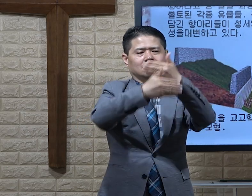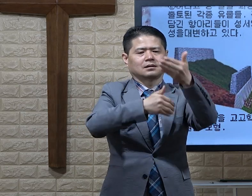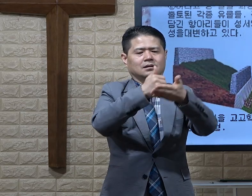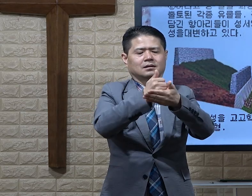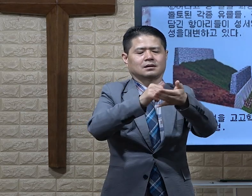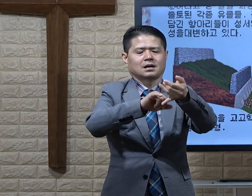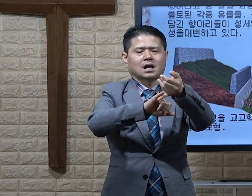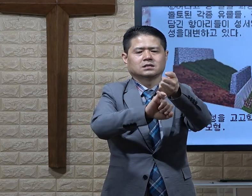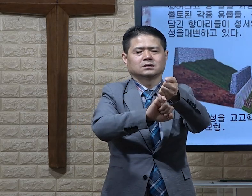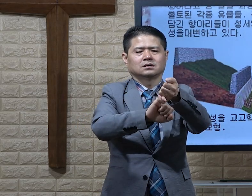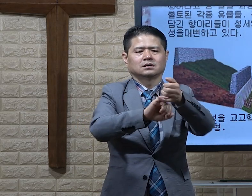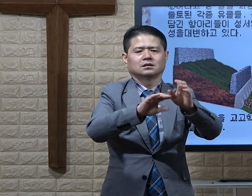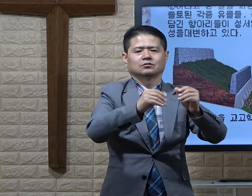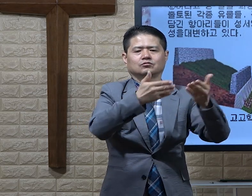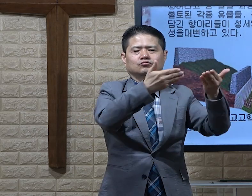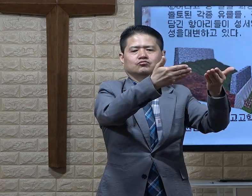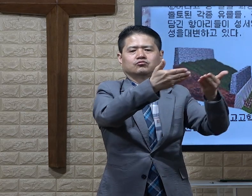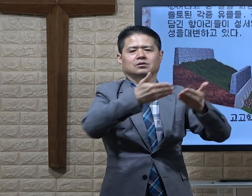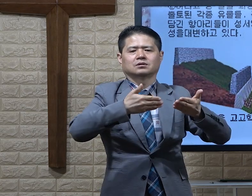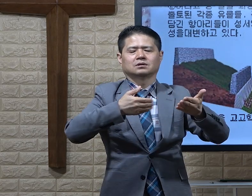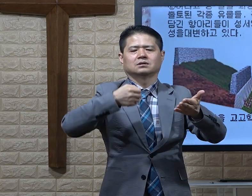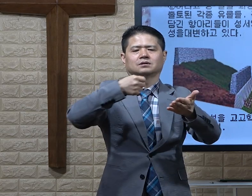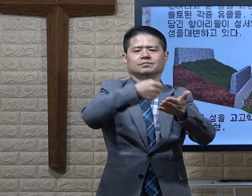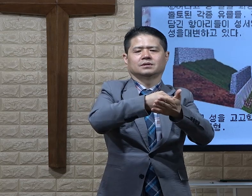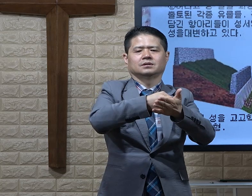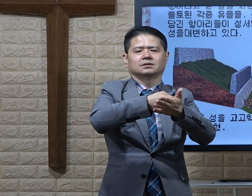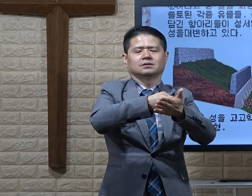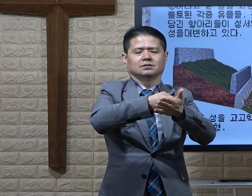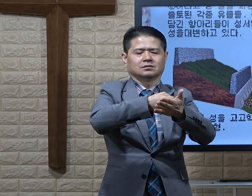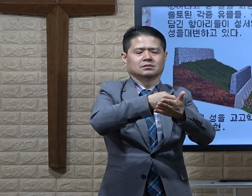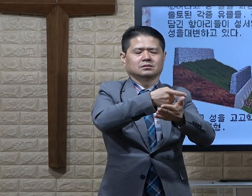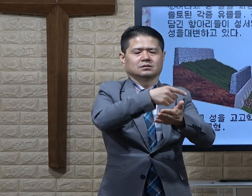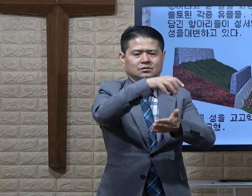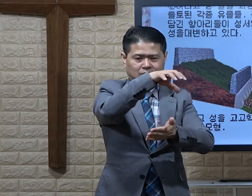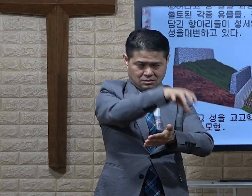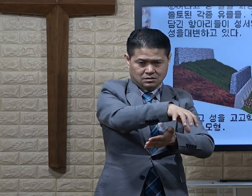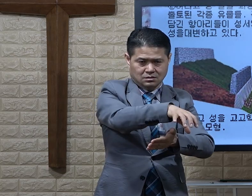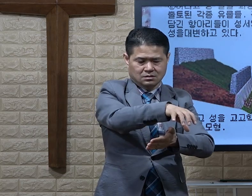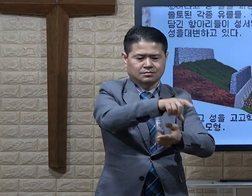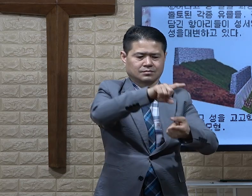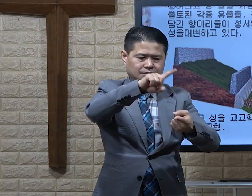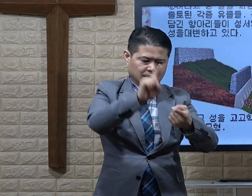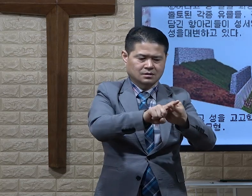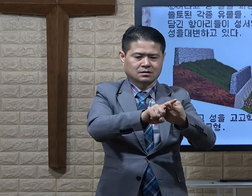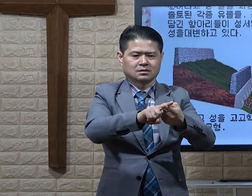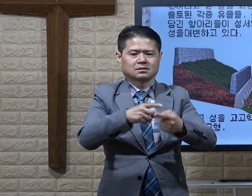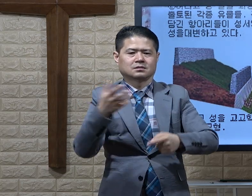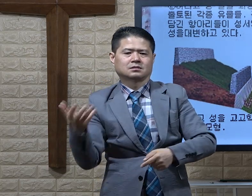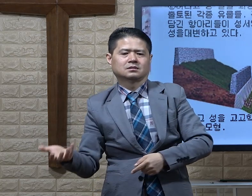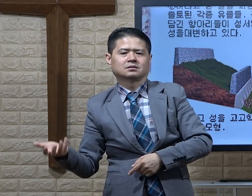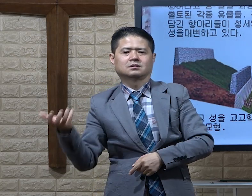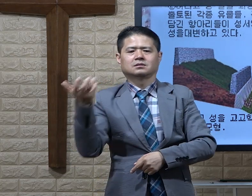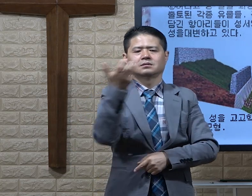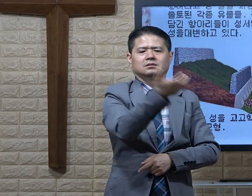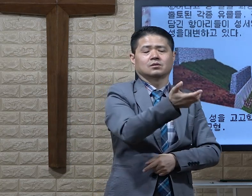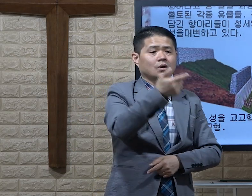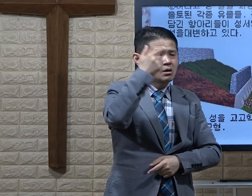이스라엘 사람들이 하나님의 언약으로 말미암아서 가나안 땅에 들어갔지 않습니까?